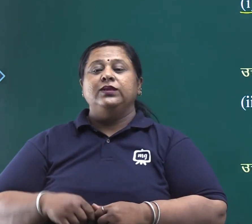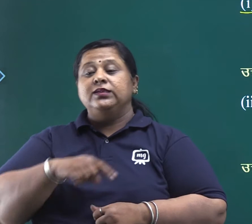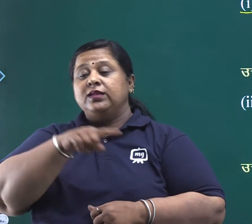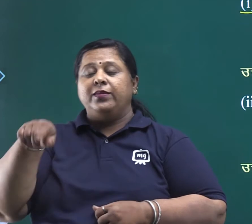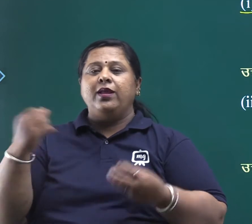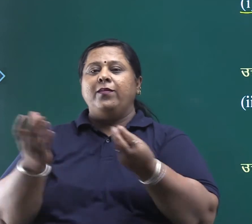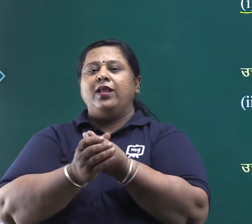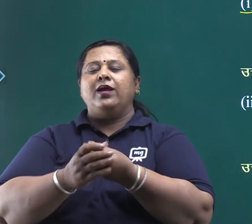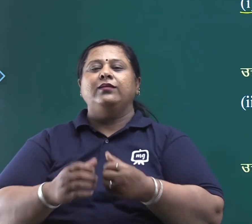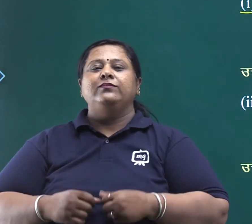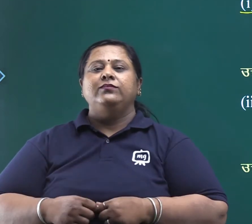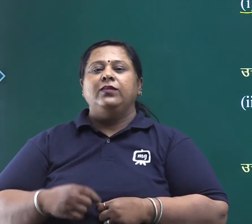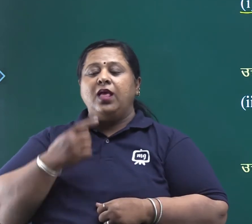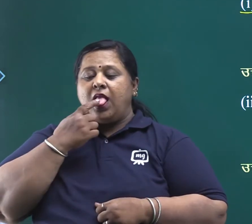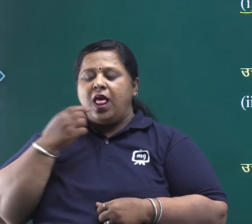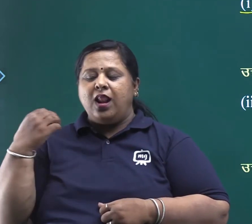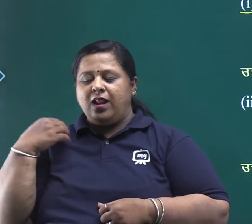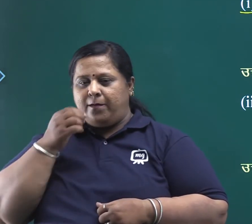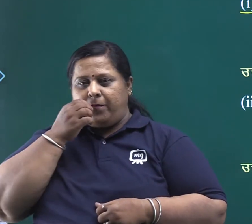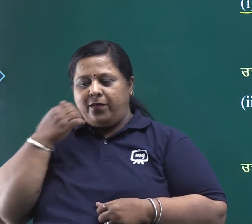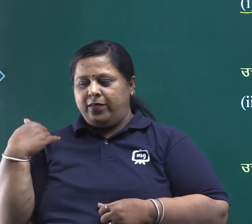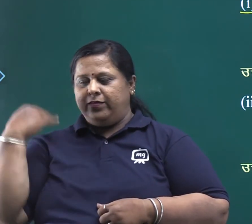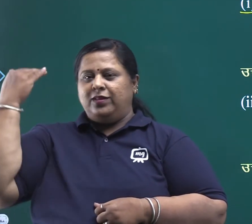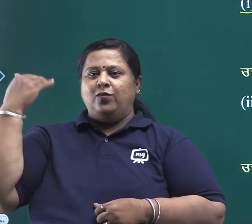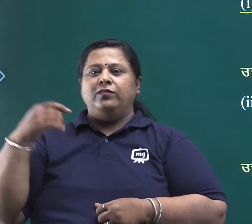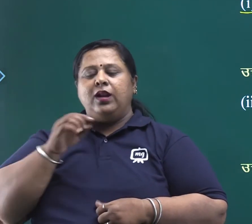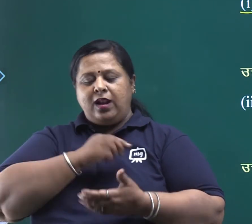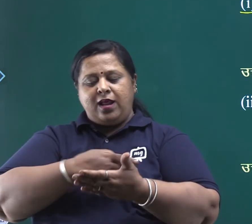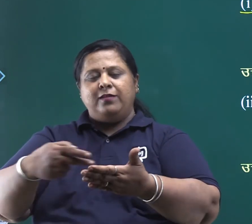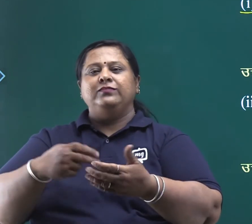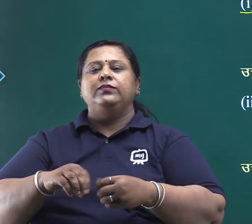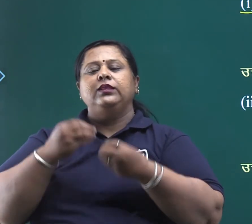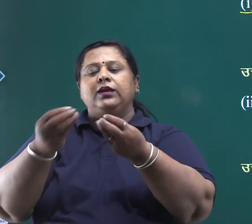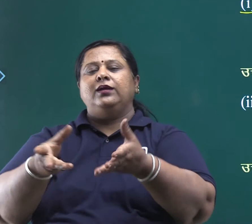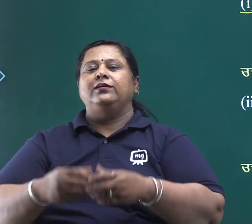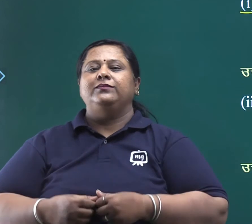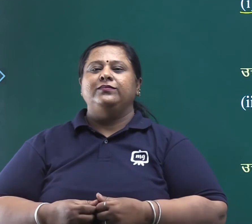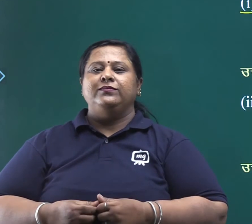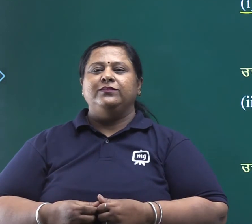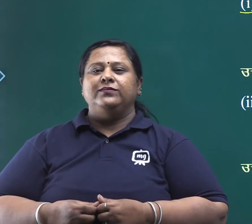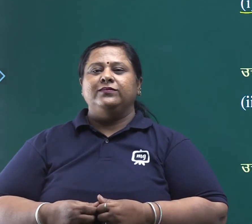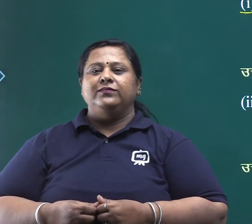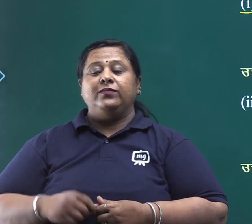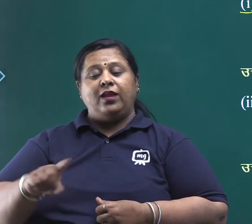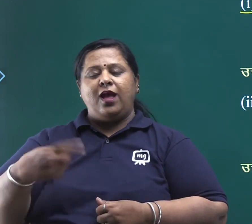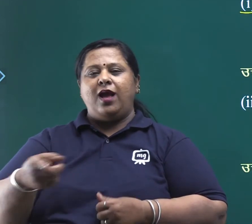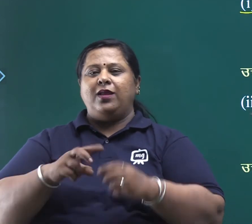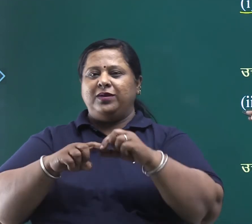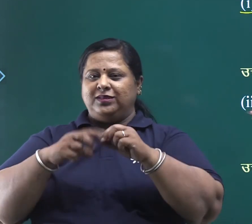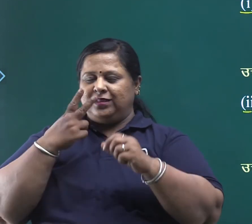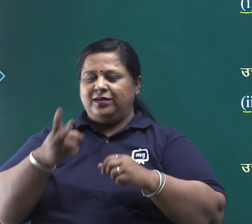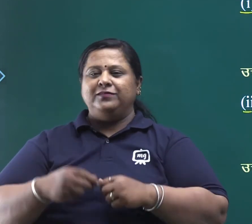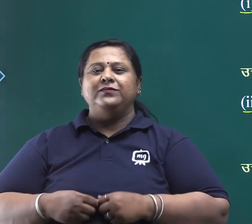सभी ने मिलकर लाल ताऊ नाम दिया था। अगला प्रश्न देखते